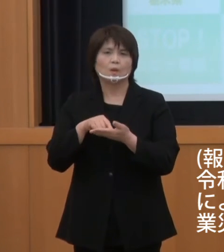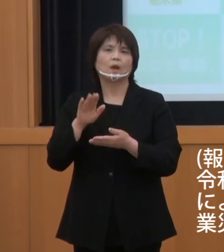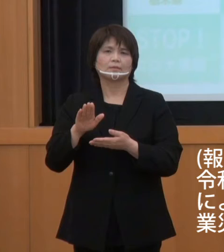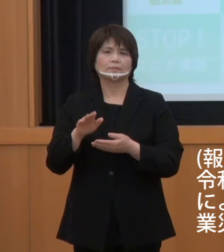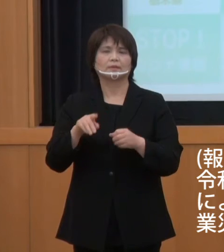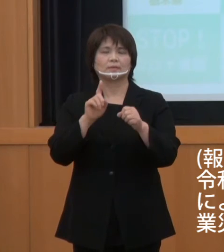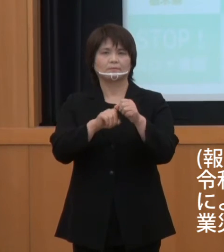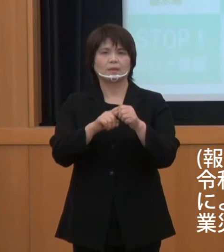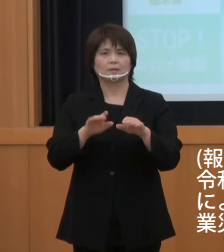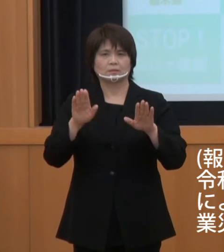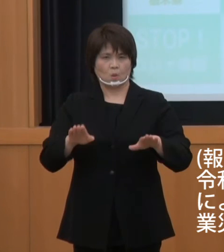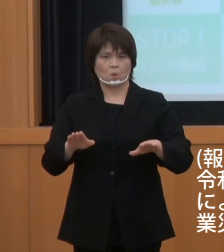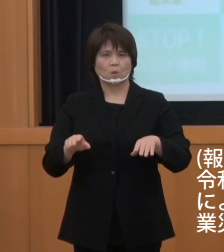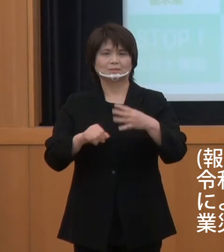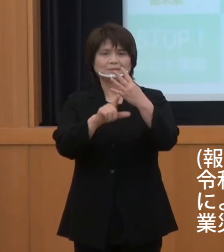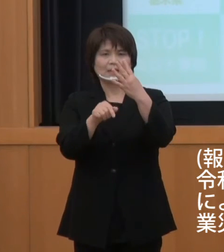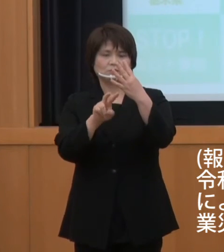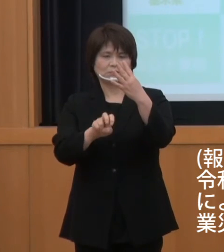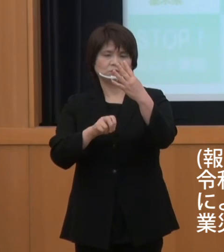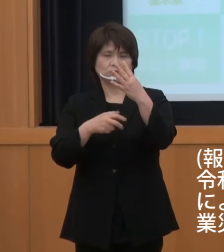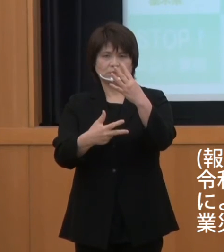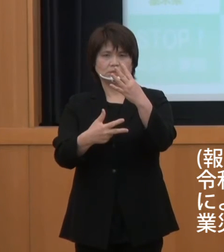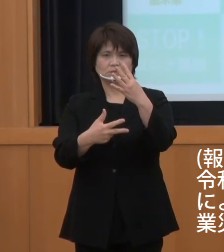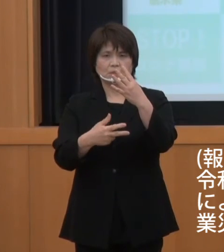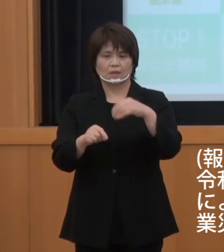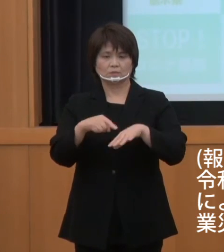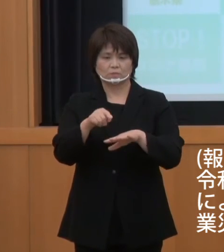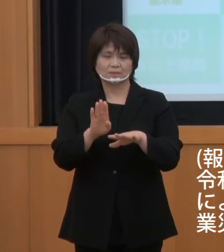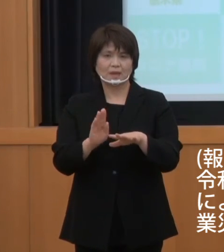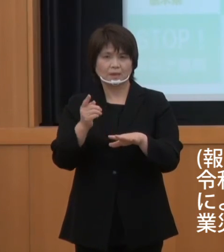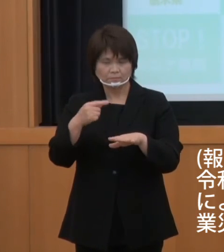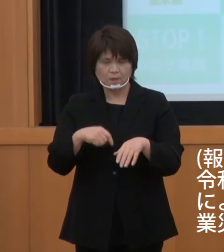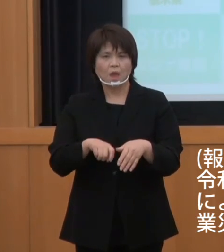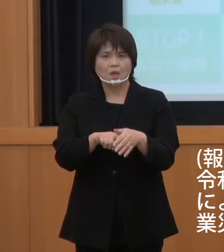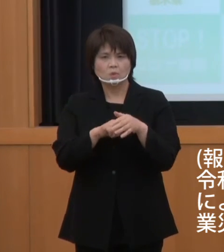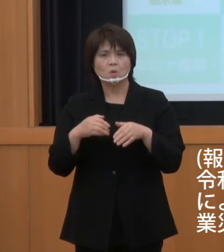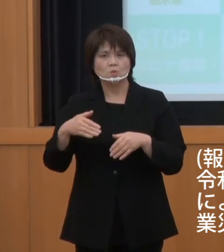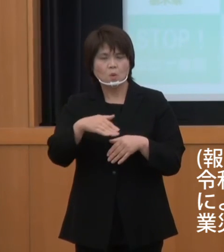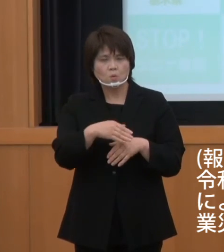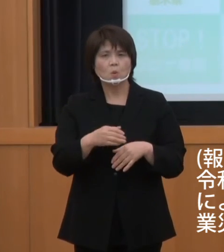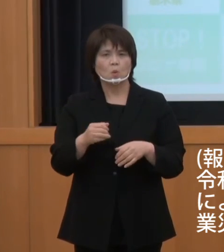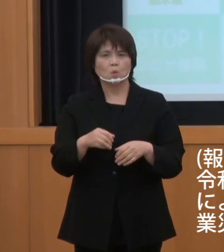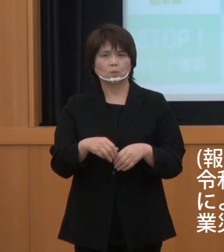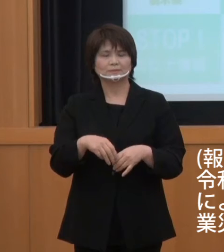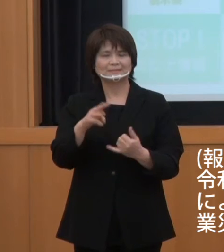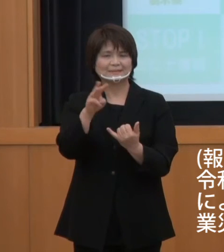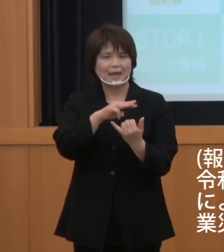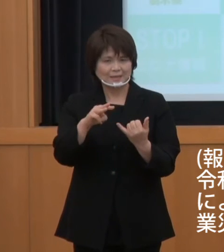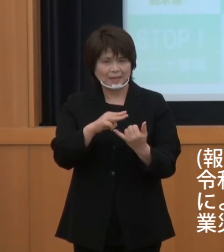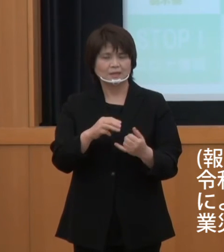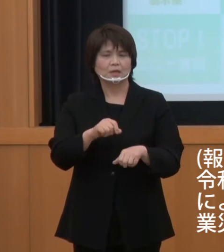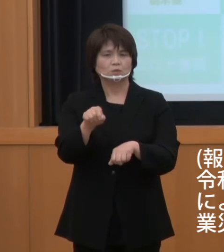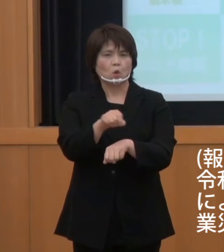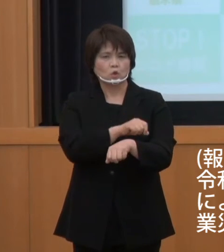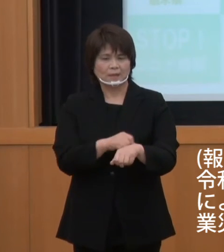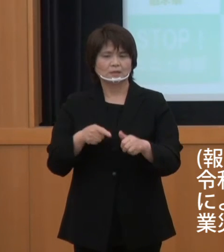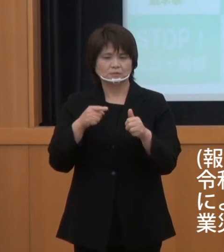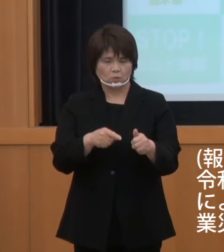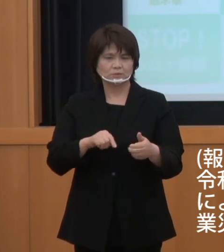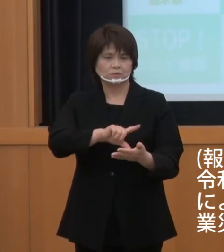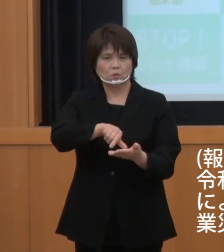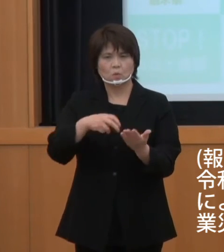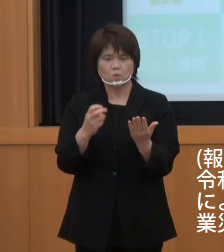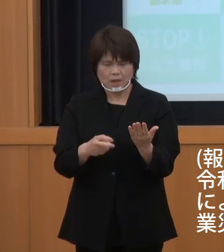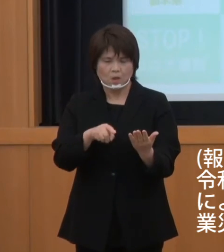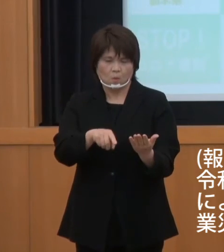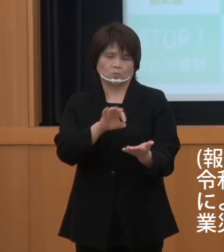日4月27日、栃木県農業業災害対策特別措置条例を適